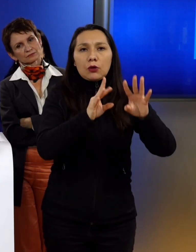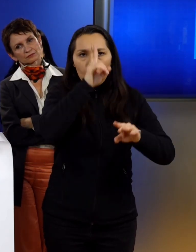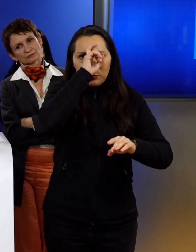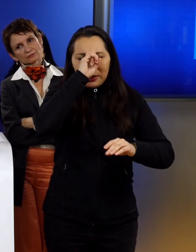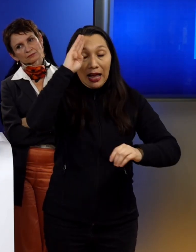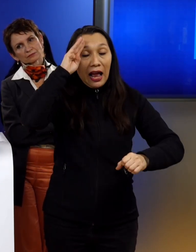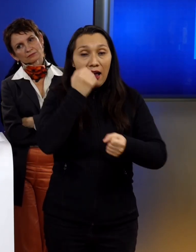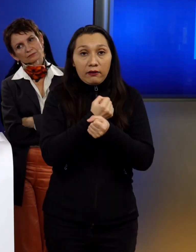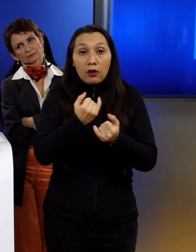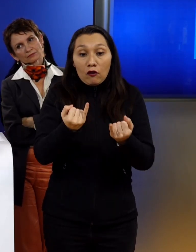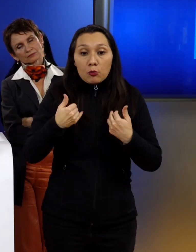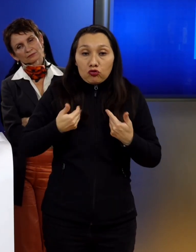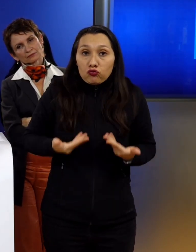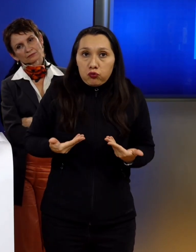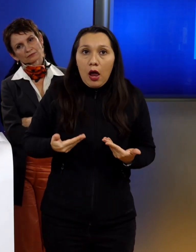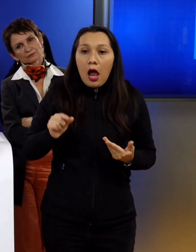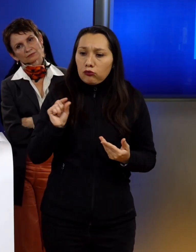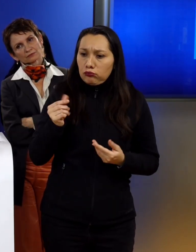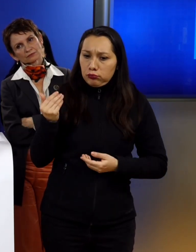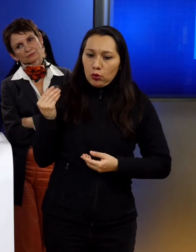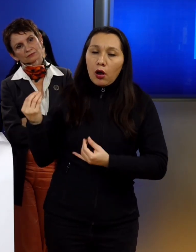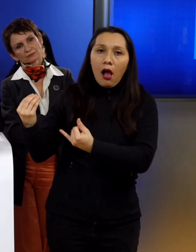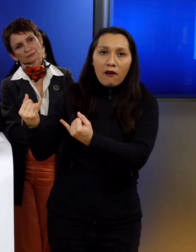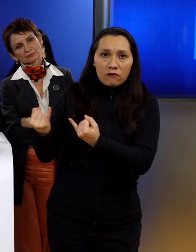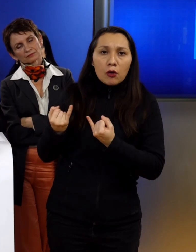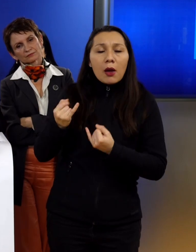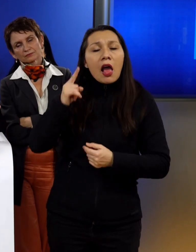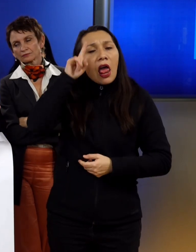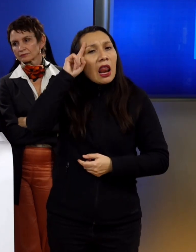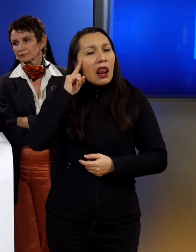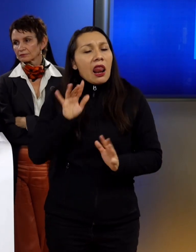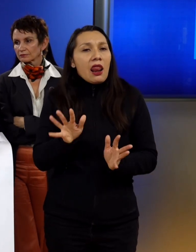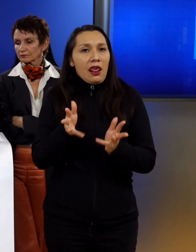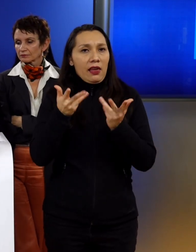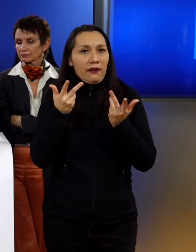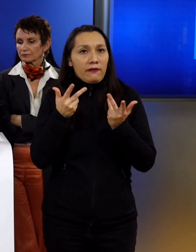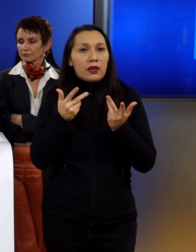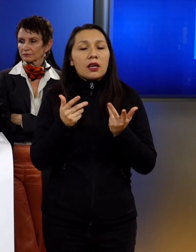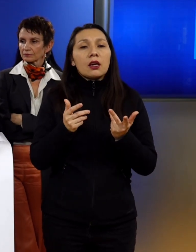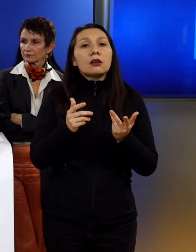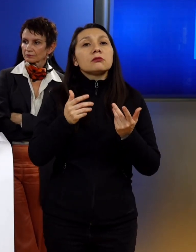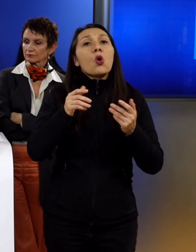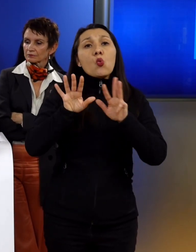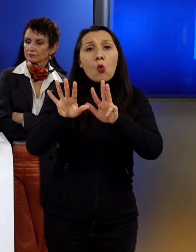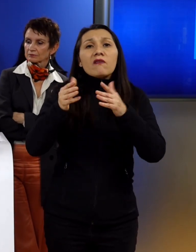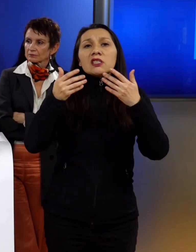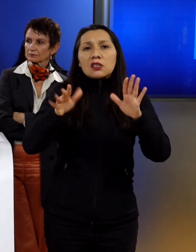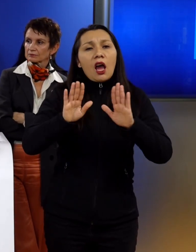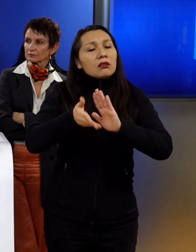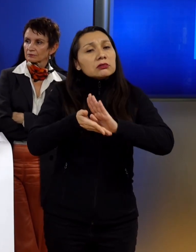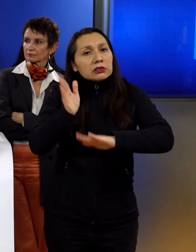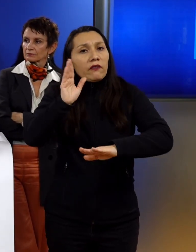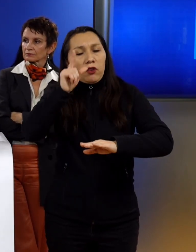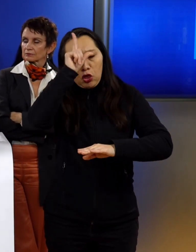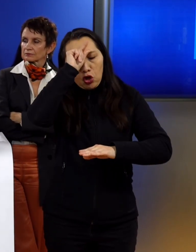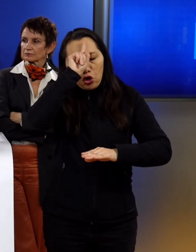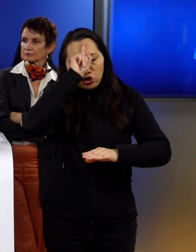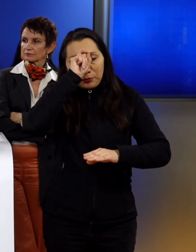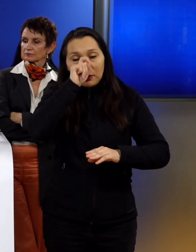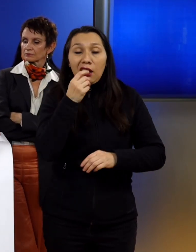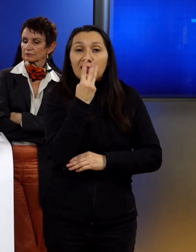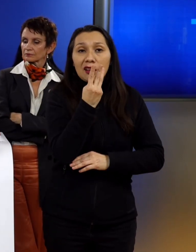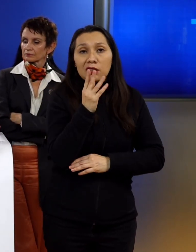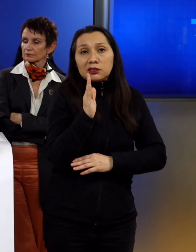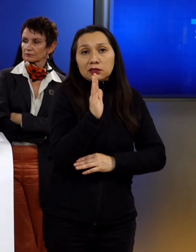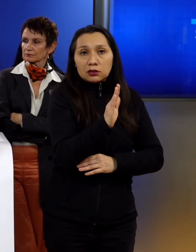Con la información que dispongo, por lo menos hasta hace unos minutos, eran lesiones leves, 9 habían sido dados de alta, 3 se mantenían en el hospital